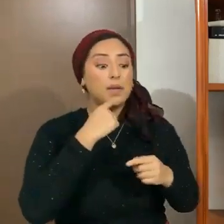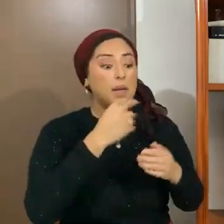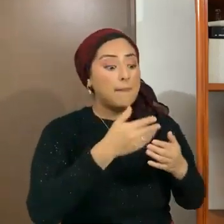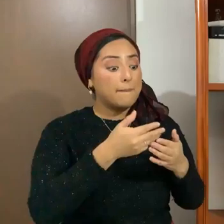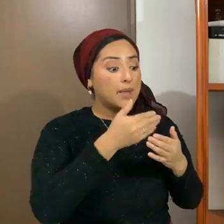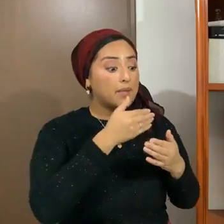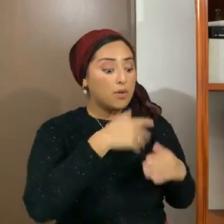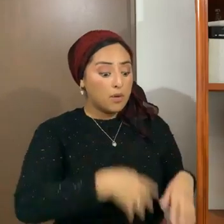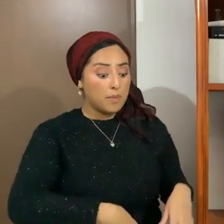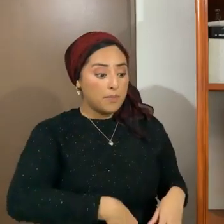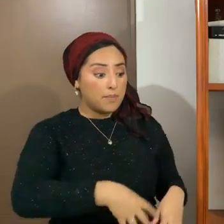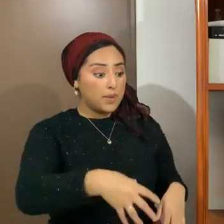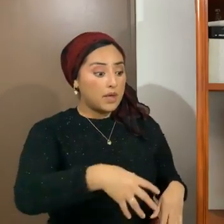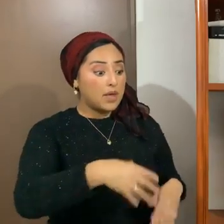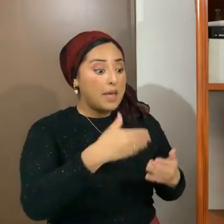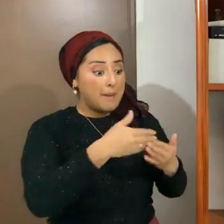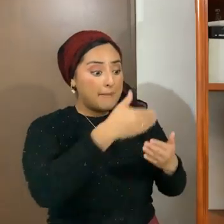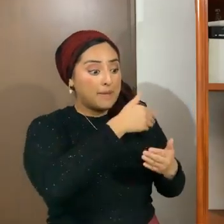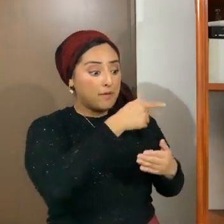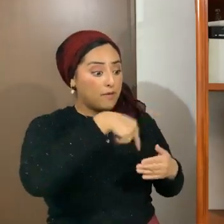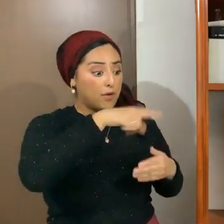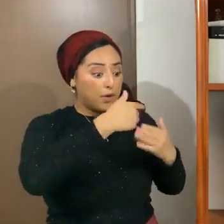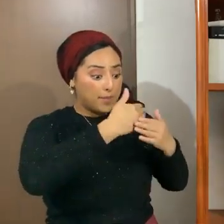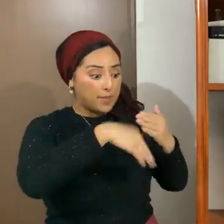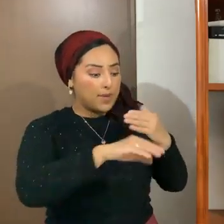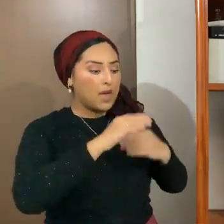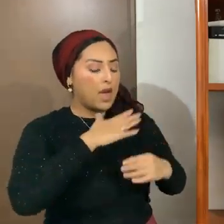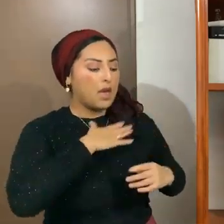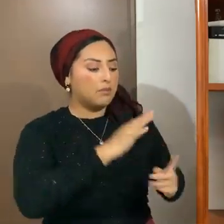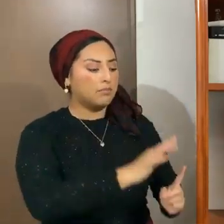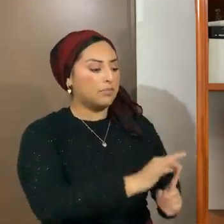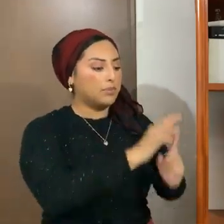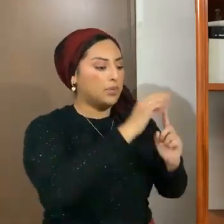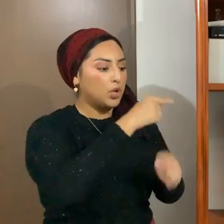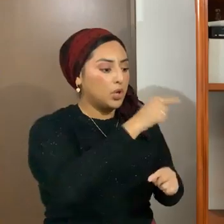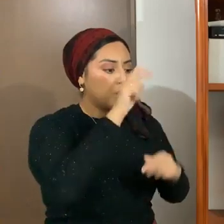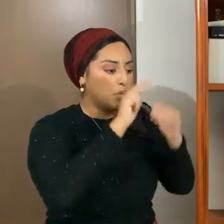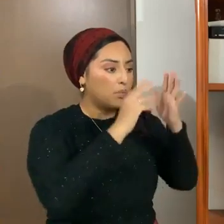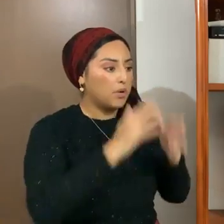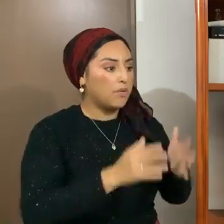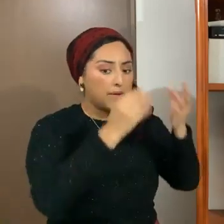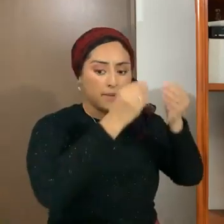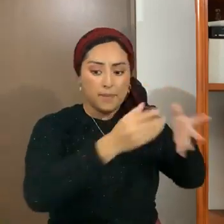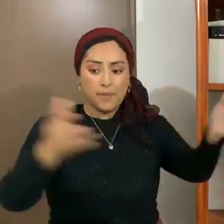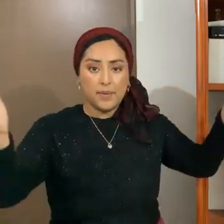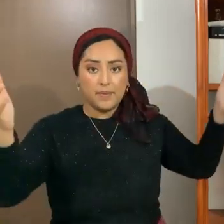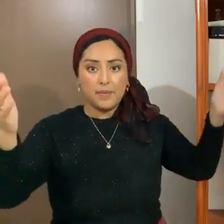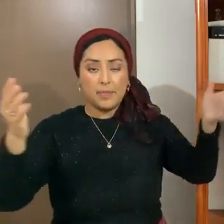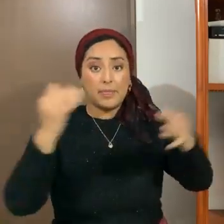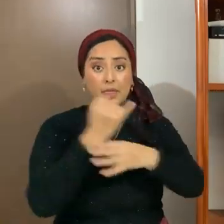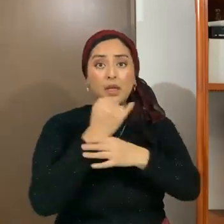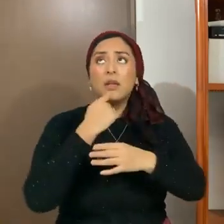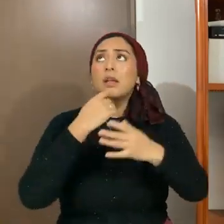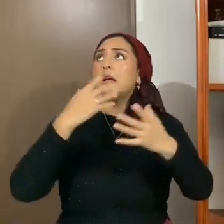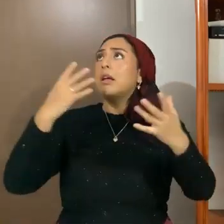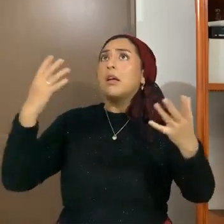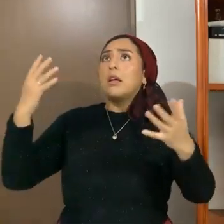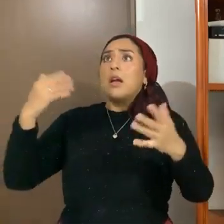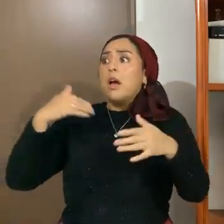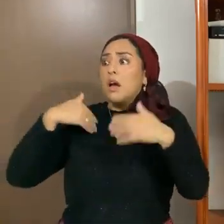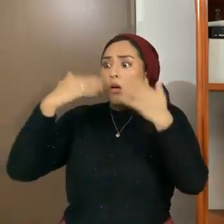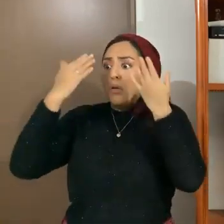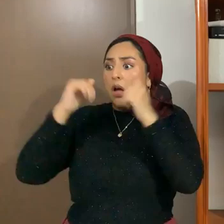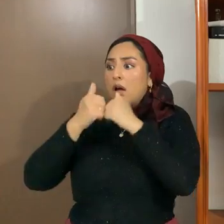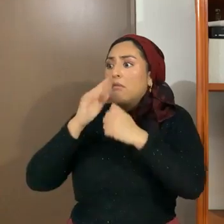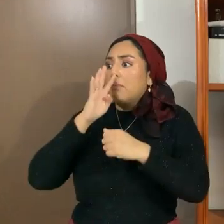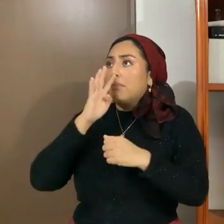en el vientre yo te conocí, y antes que nacieses te santifiqué y te di por profeta a las naciones. Y yo dije, a don Yahweh, he aquí que no sé hablar